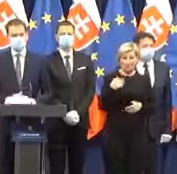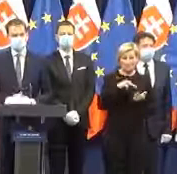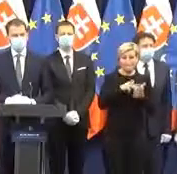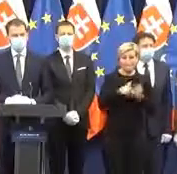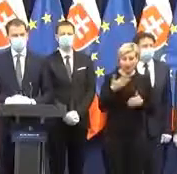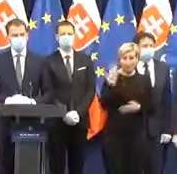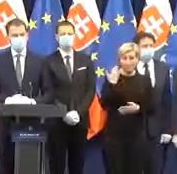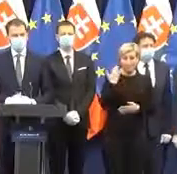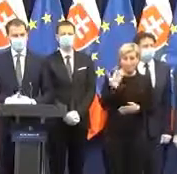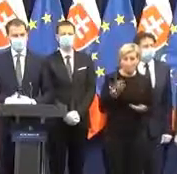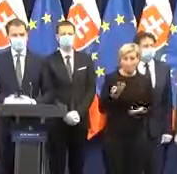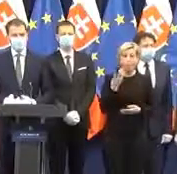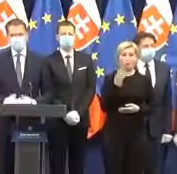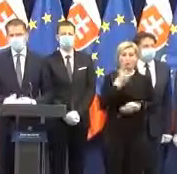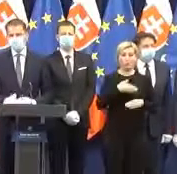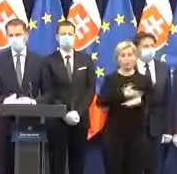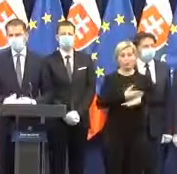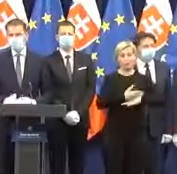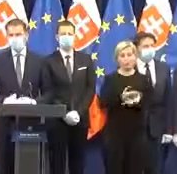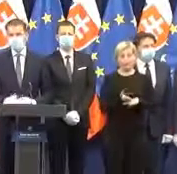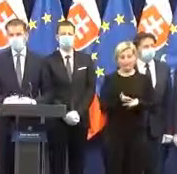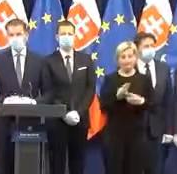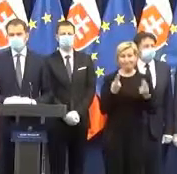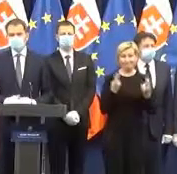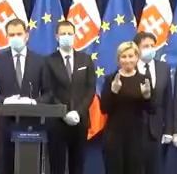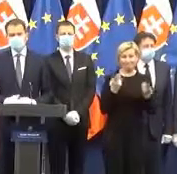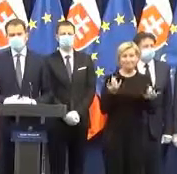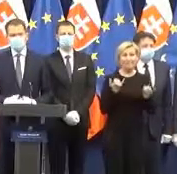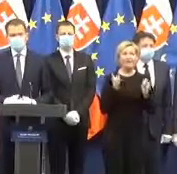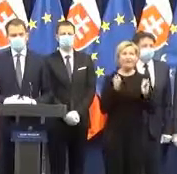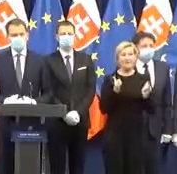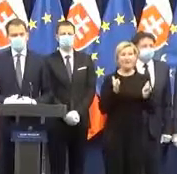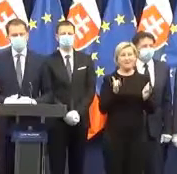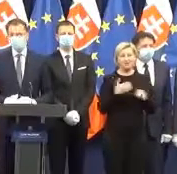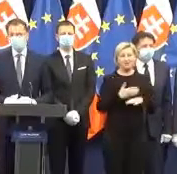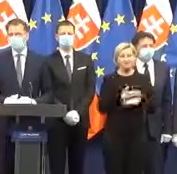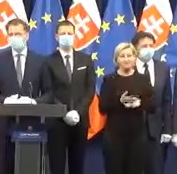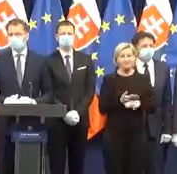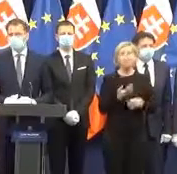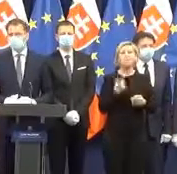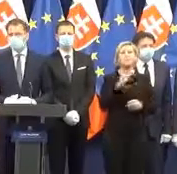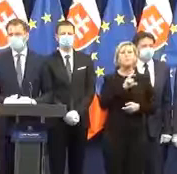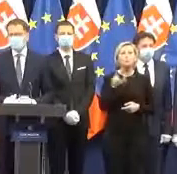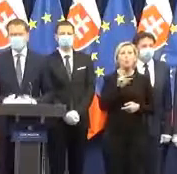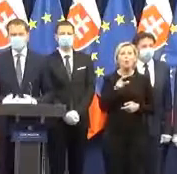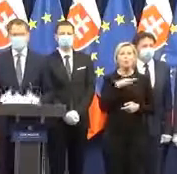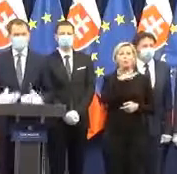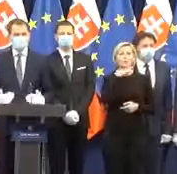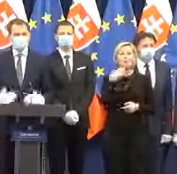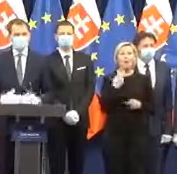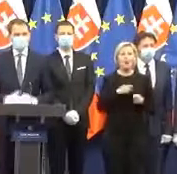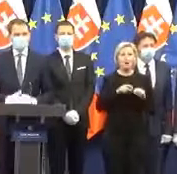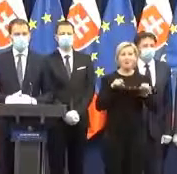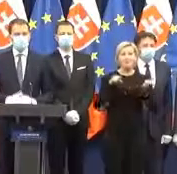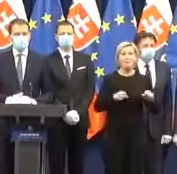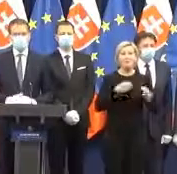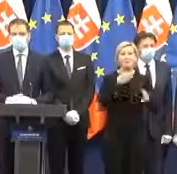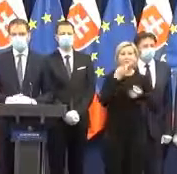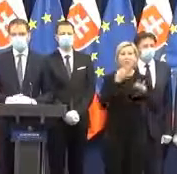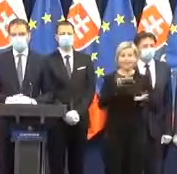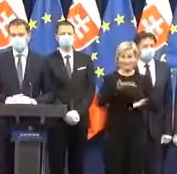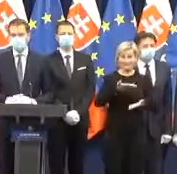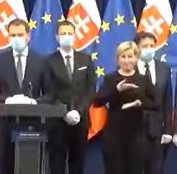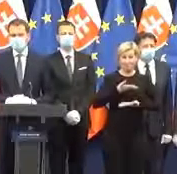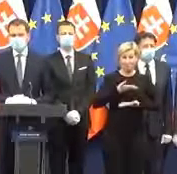ďalej od tej 4:00 hodiny. A to preto, lebo áno, dozvedeli sme sa mnoho závažných informácií, o ktorých sme dodnes